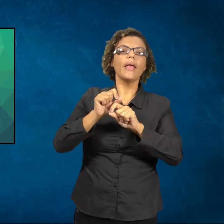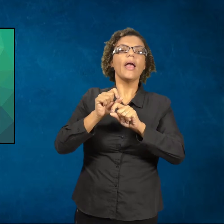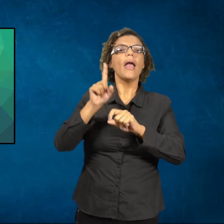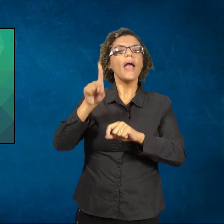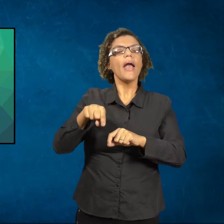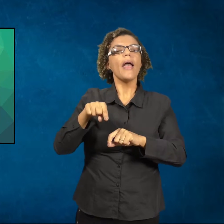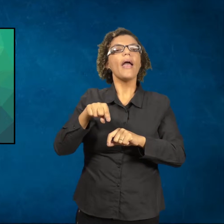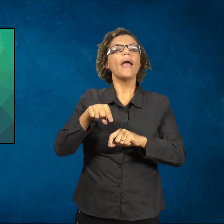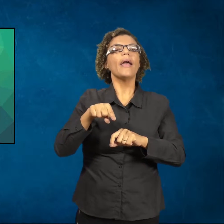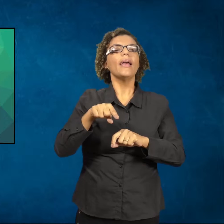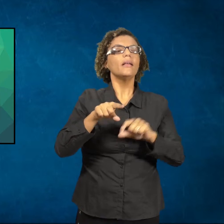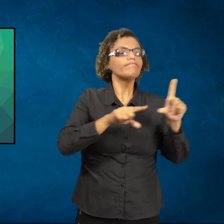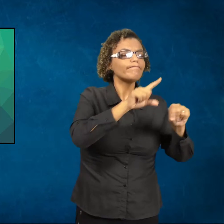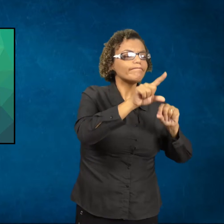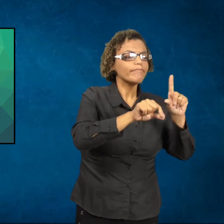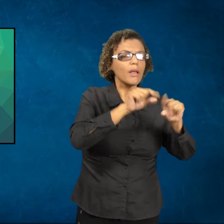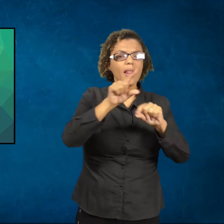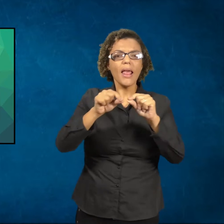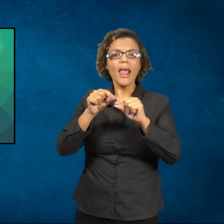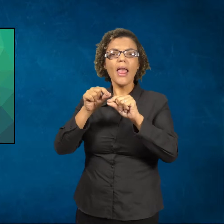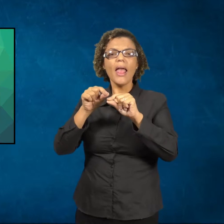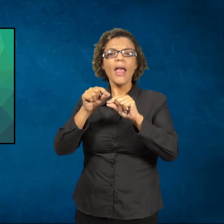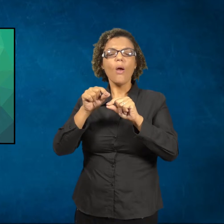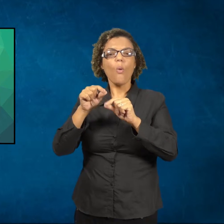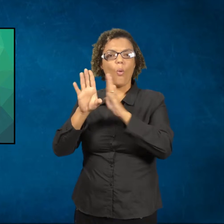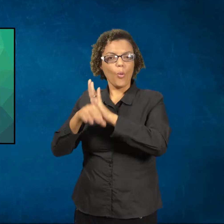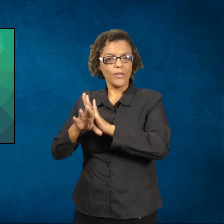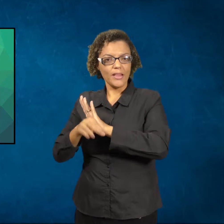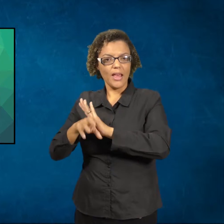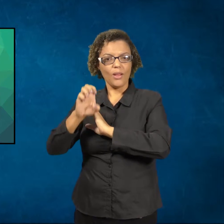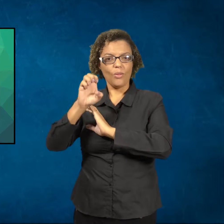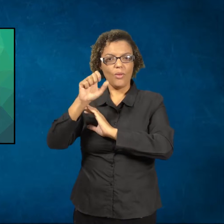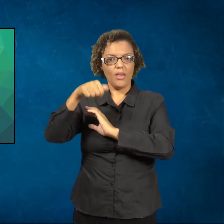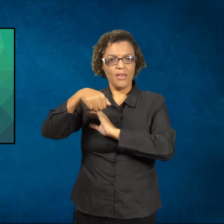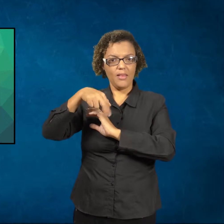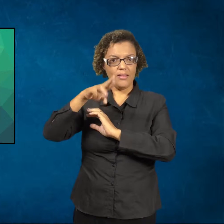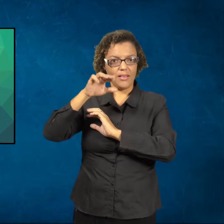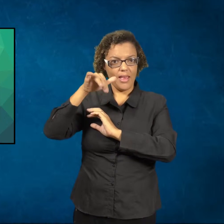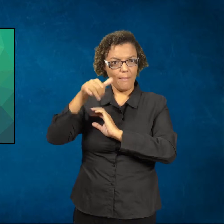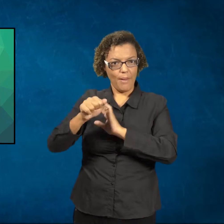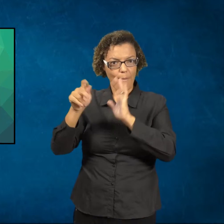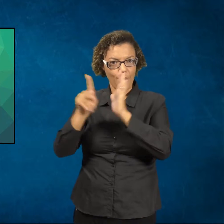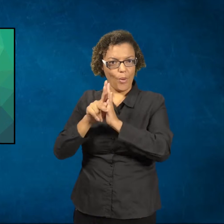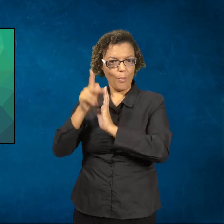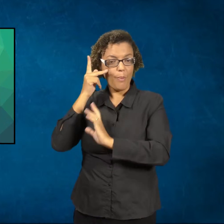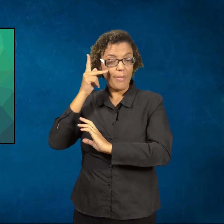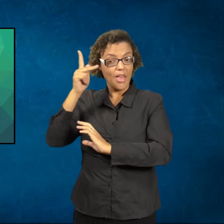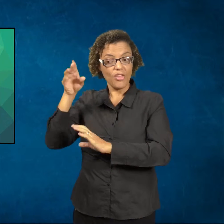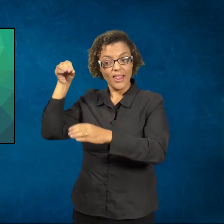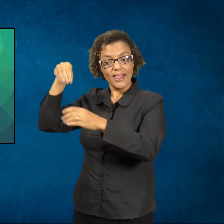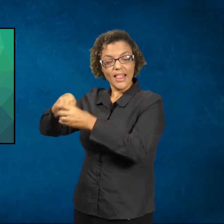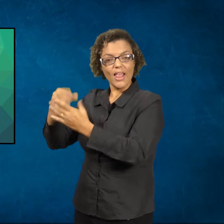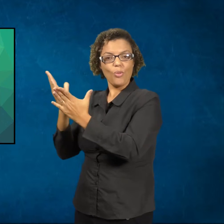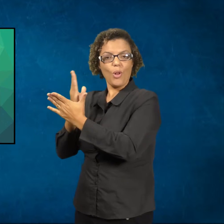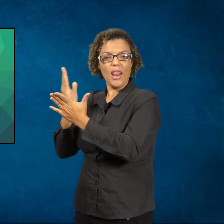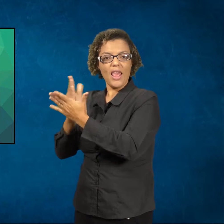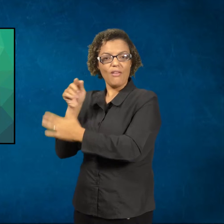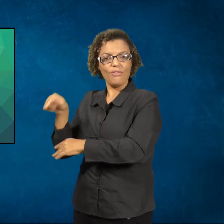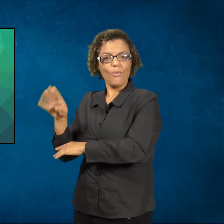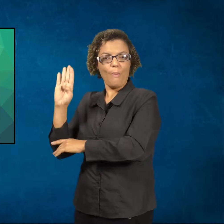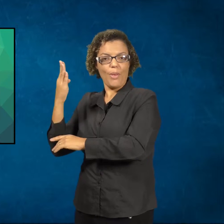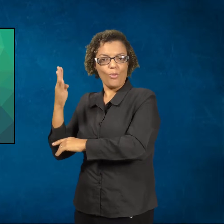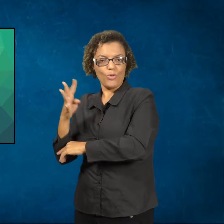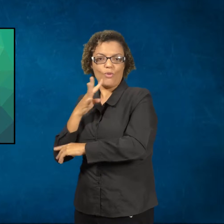como ele descreve no livro Biologia e Conhecimento. Lá ele vai dizer algumas coisas. Ele vai dizer que esquema